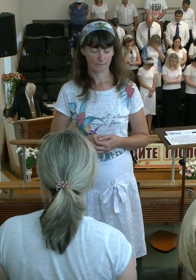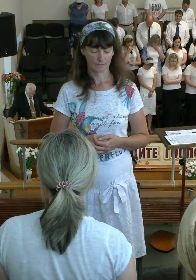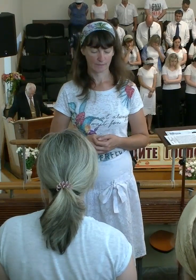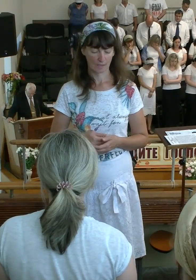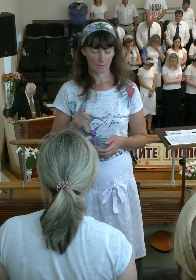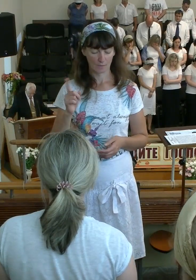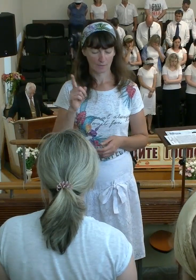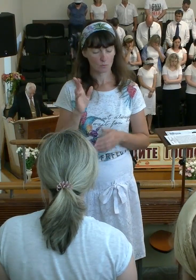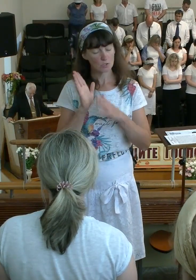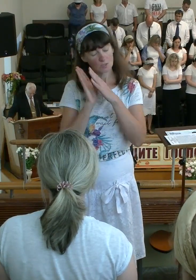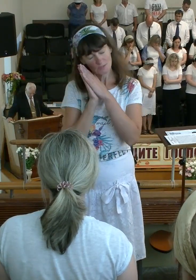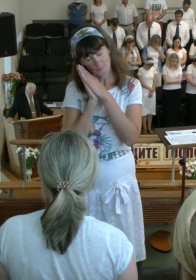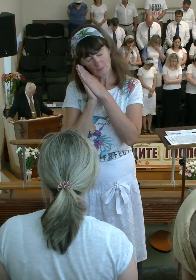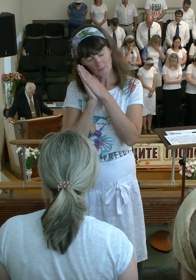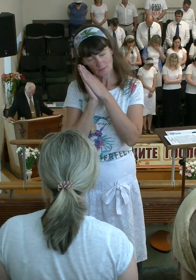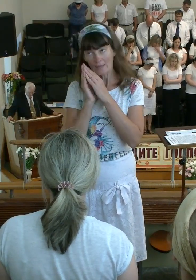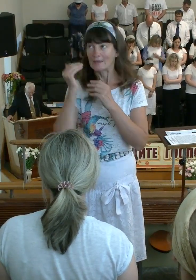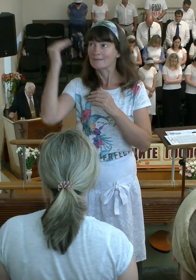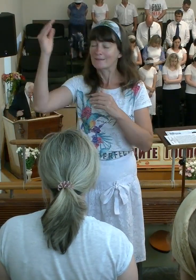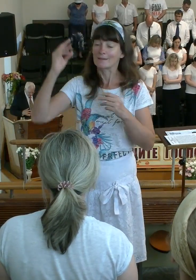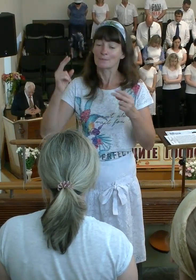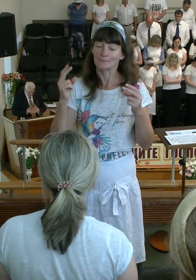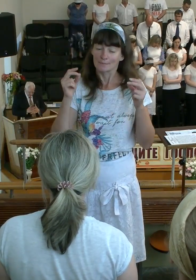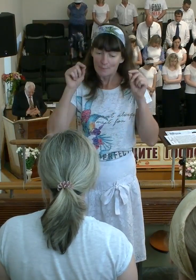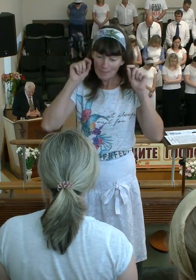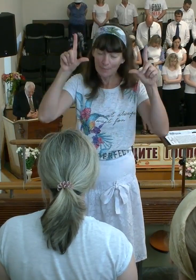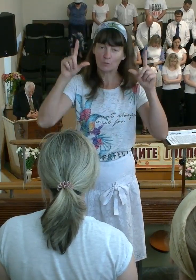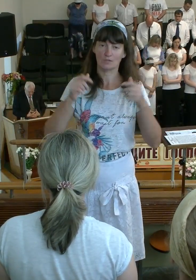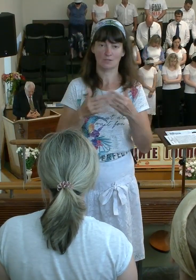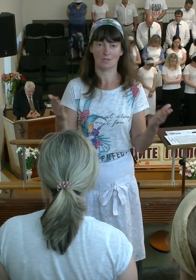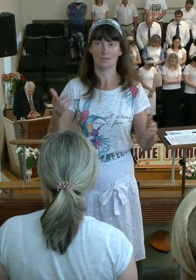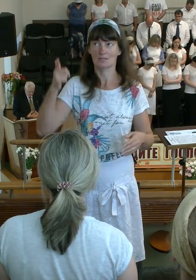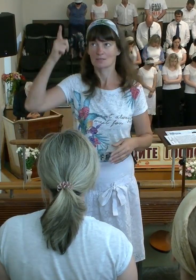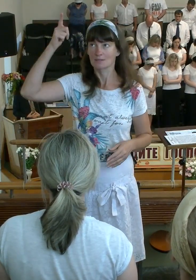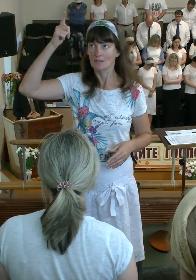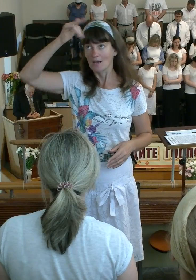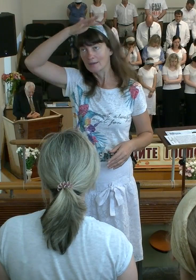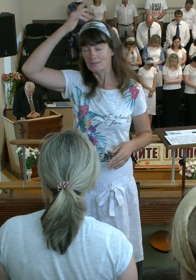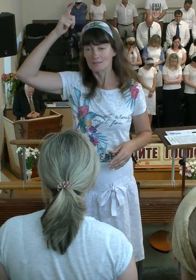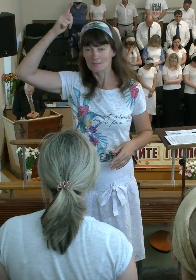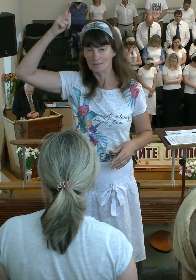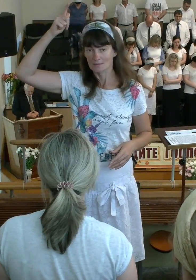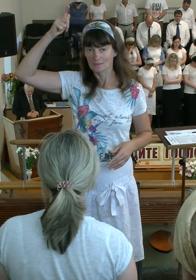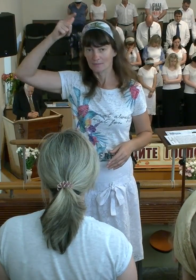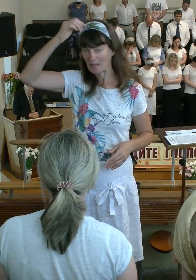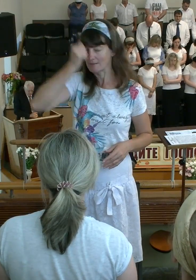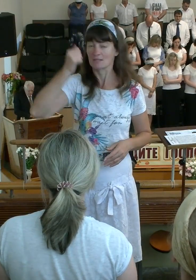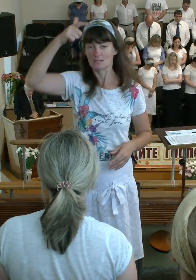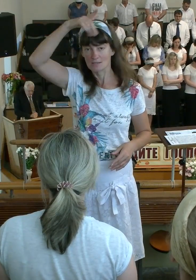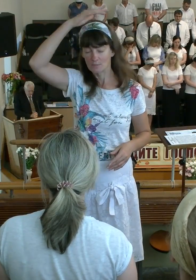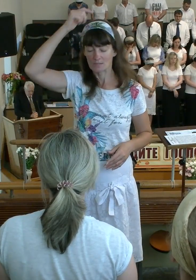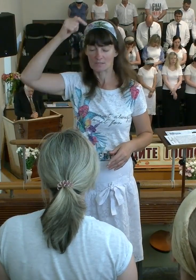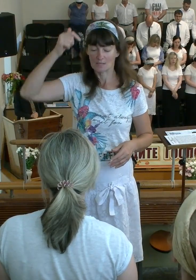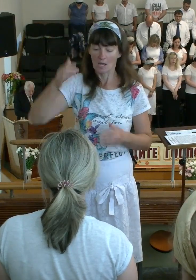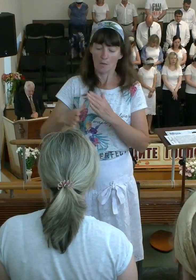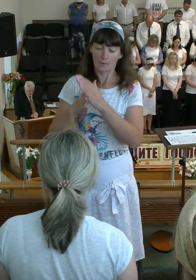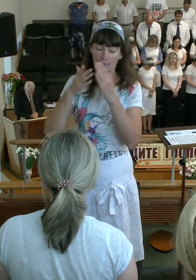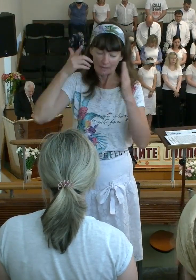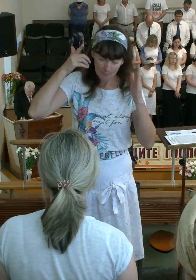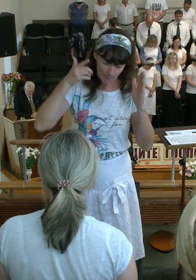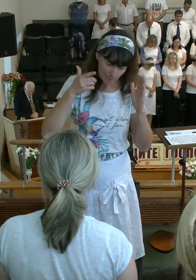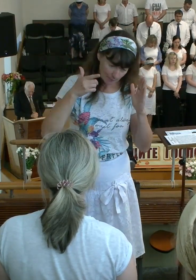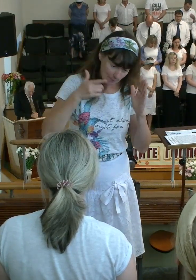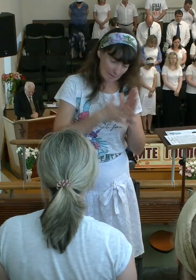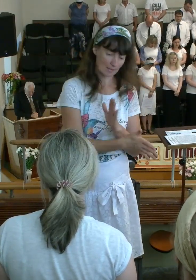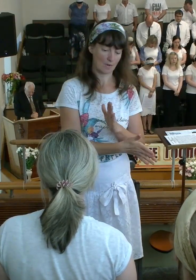Потому что спал. Пробуди нас. Отец наш Небесный, помоги нам понимать, что пришло время пробудиться от